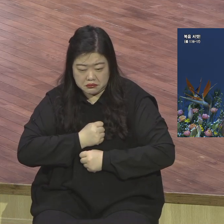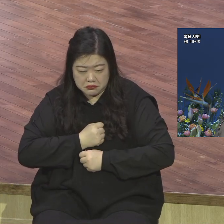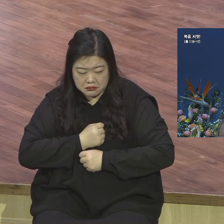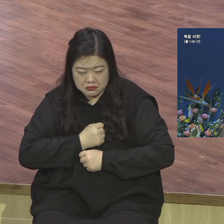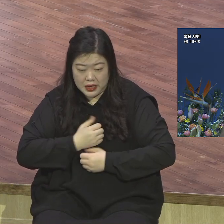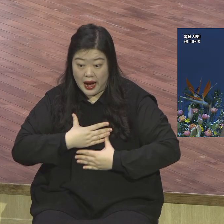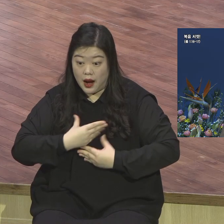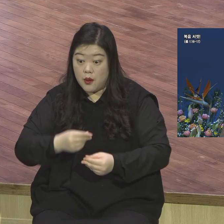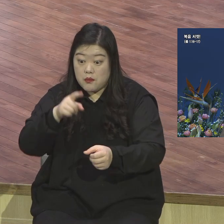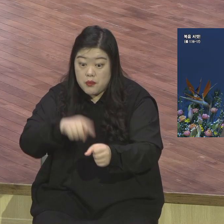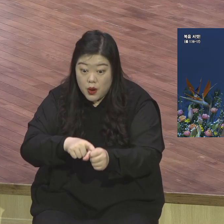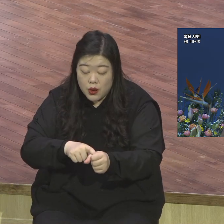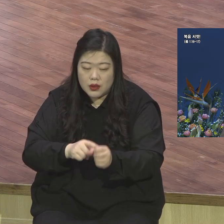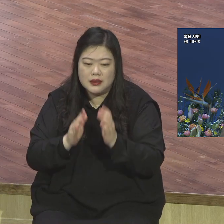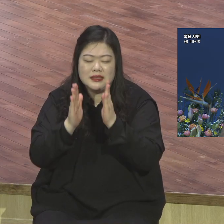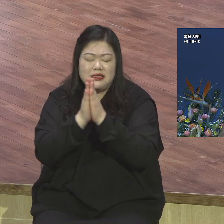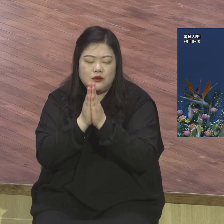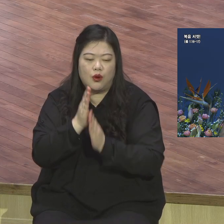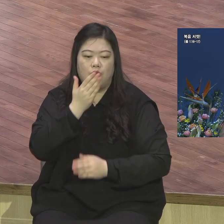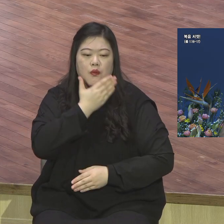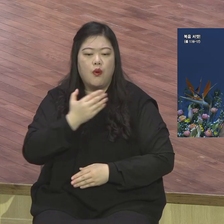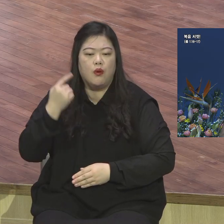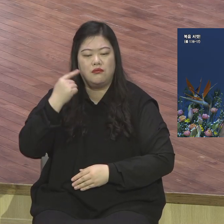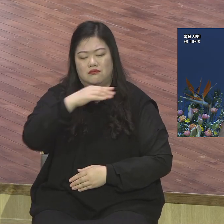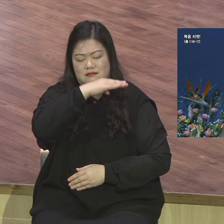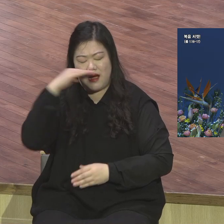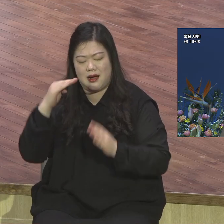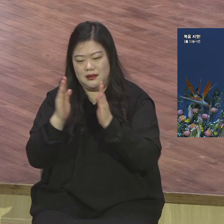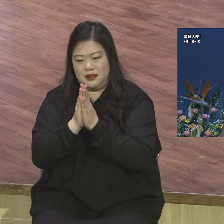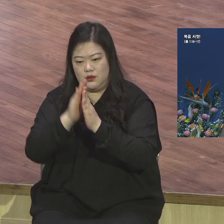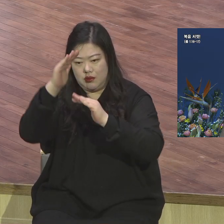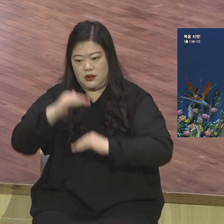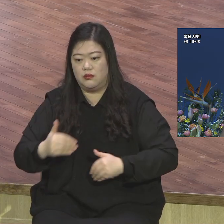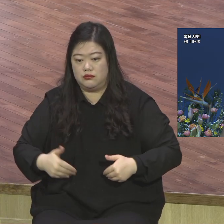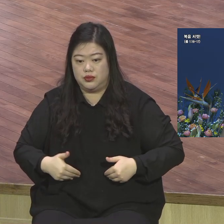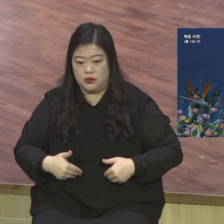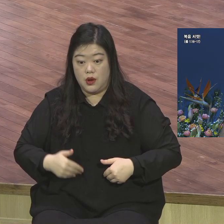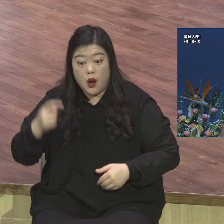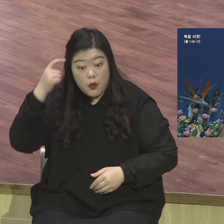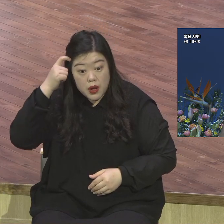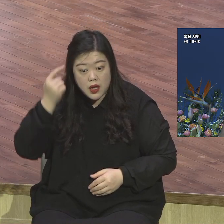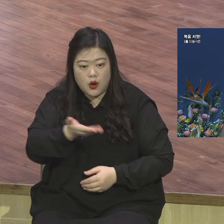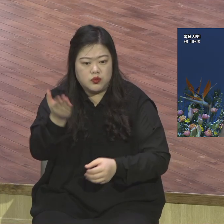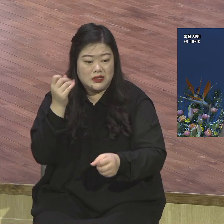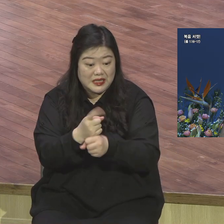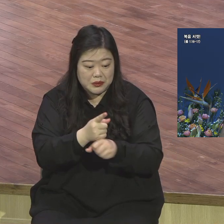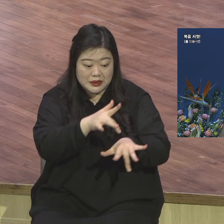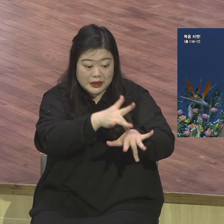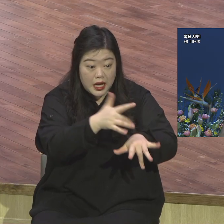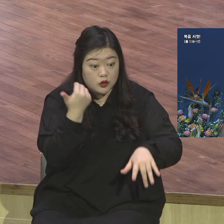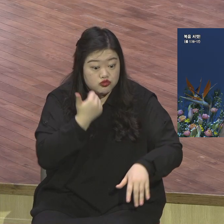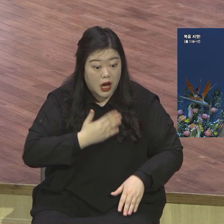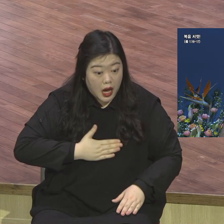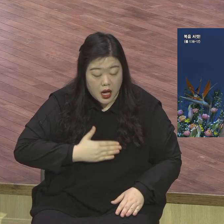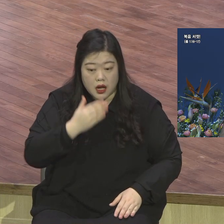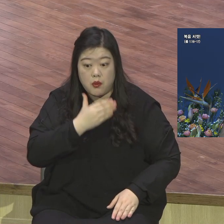복음 가지기 때문에, 여러분만이 사단의 이 괴락과 사단의 존재를 알기 때문에,